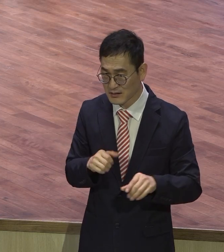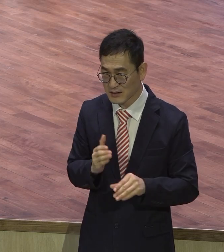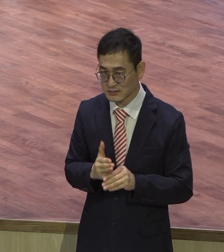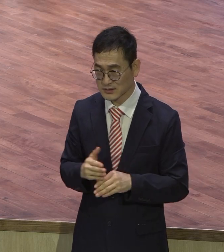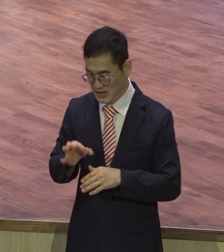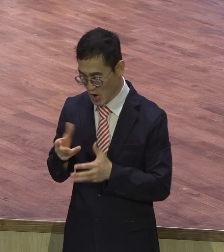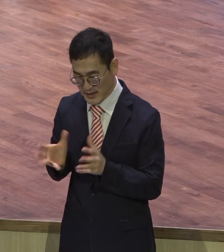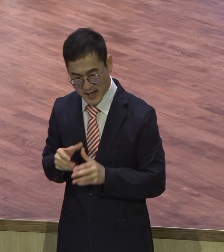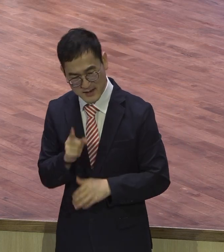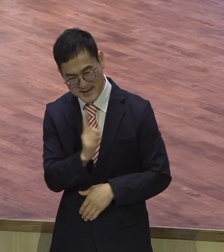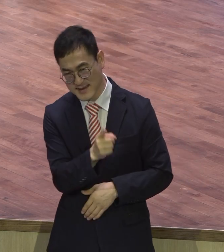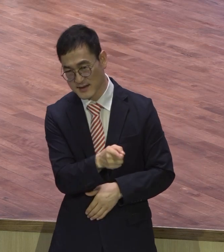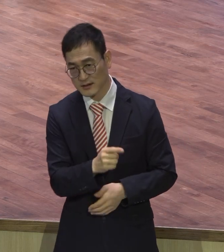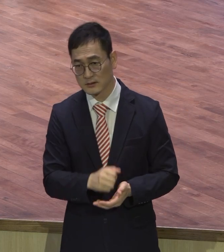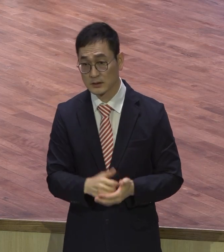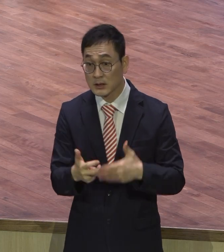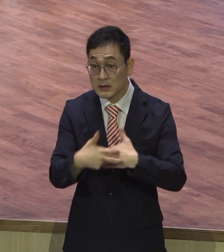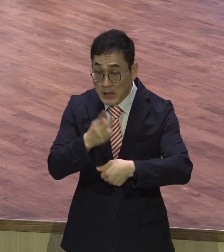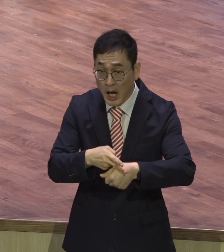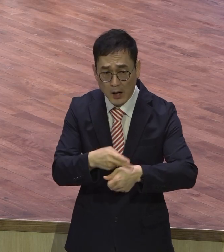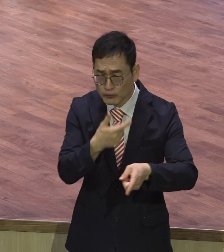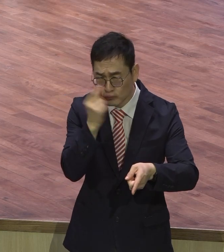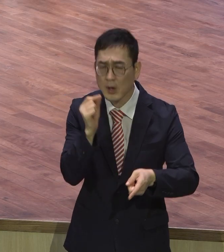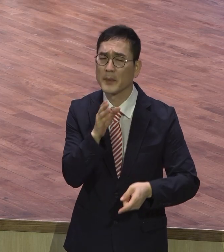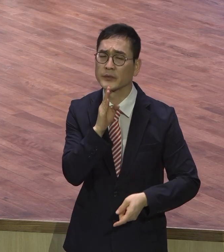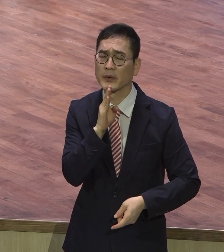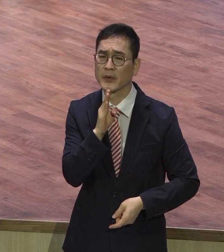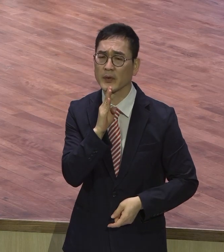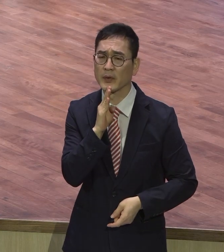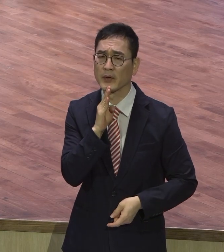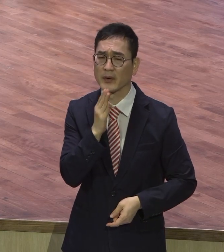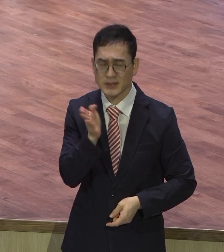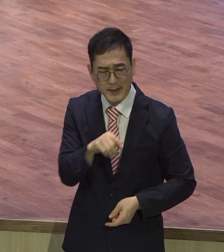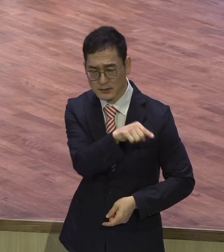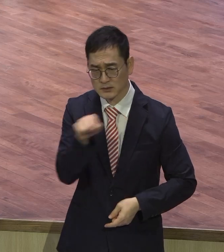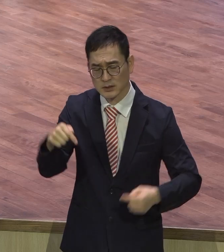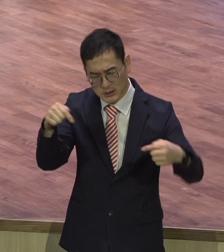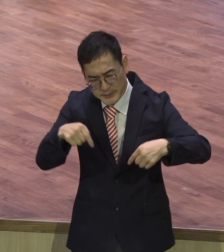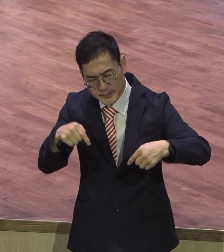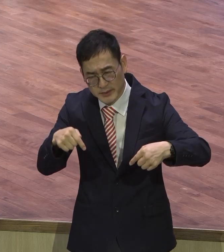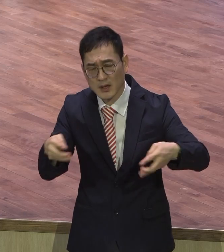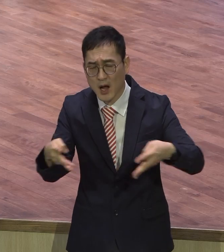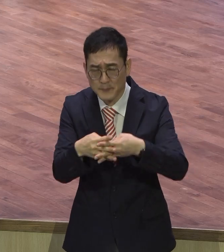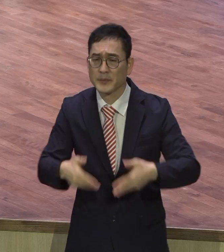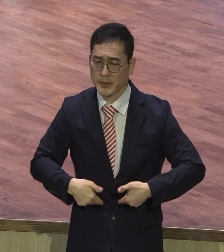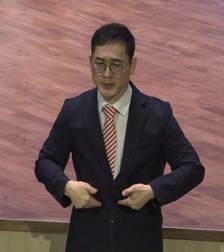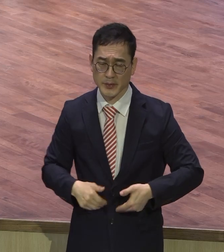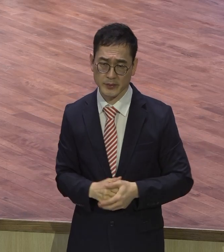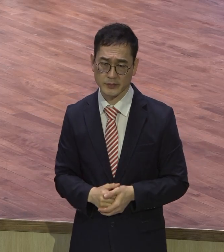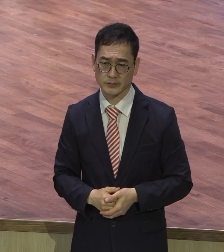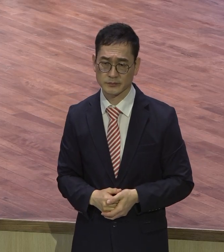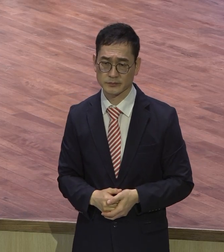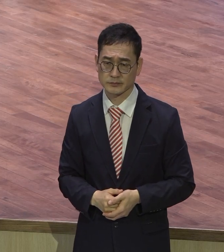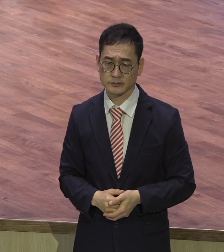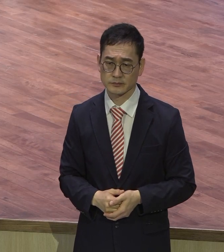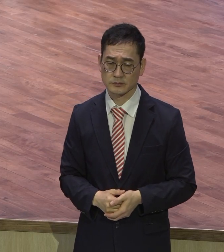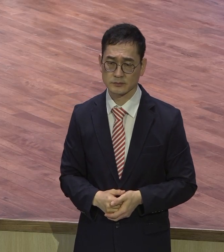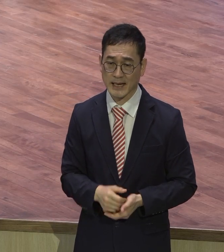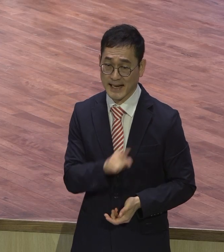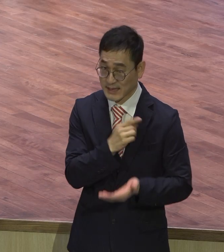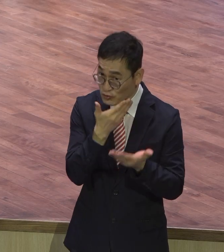의사가 부족한 것은 현실입니다. 잘 협의가 되지 바라고 중요한 것은 국민의 생명을